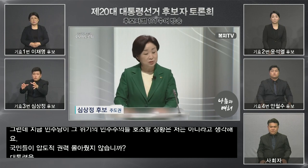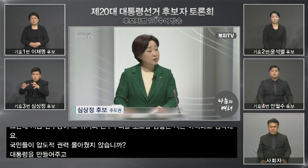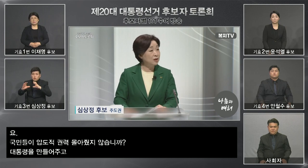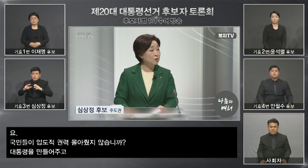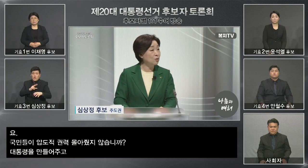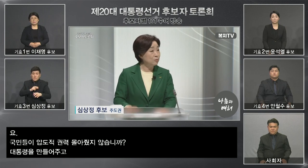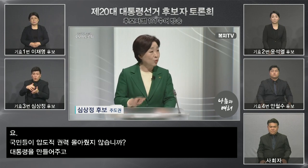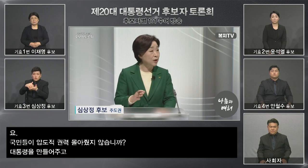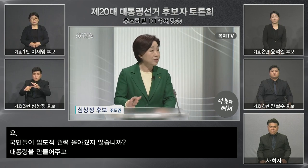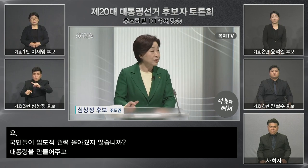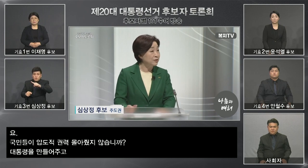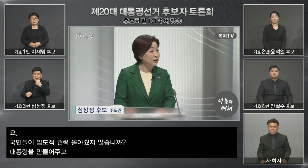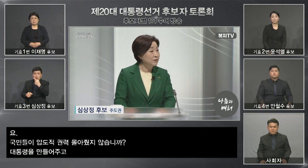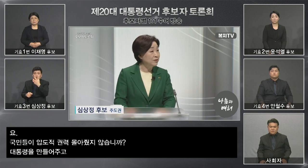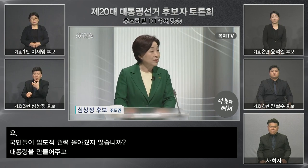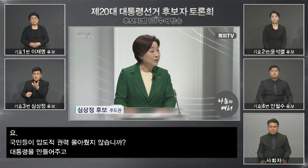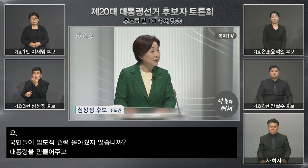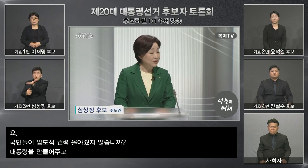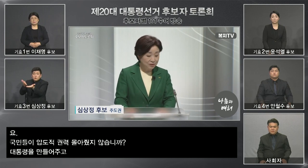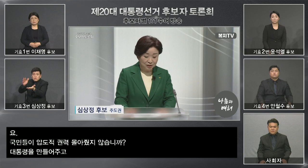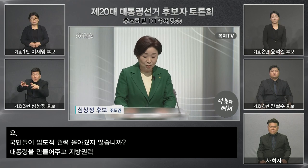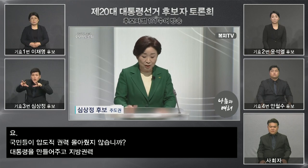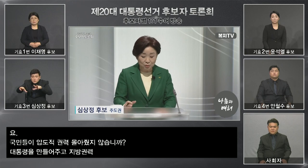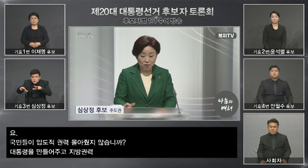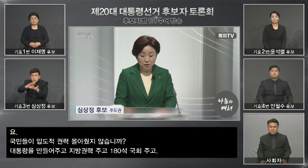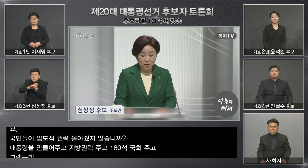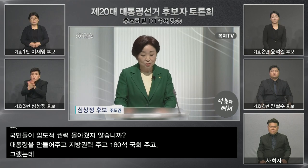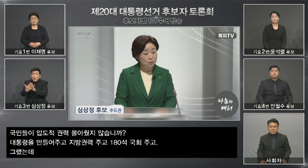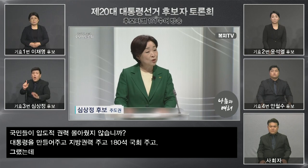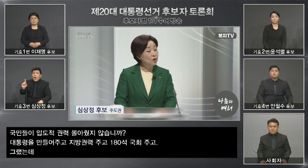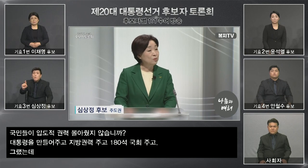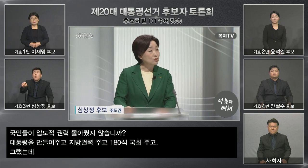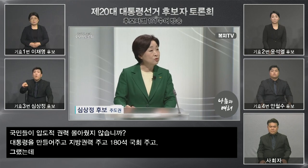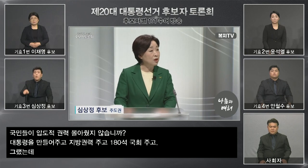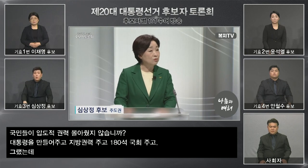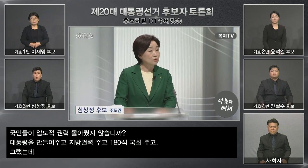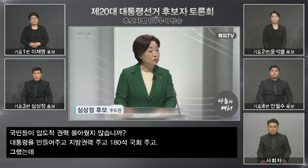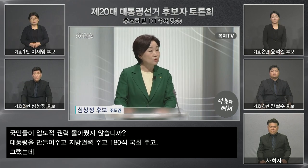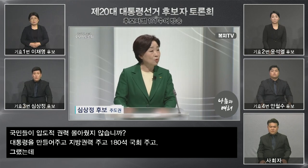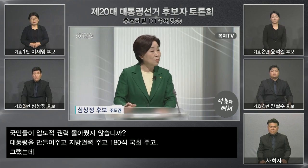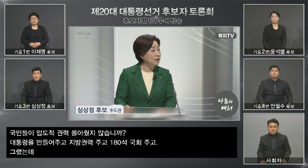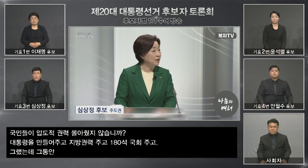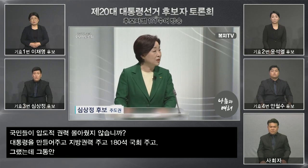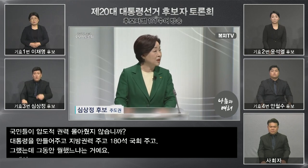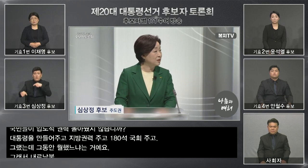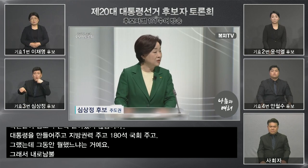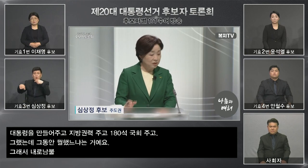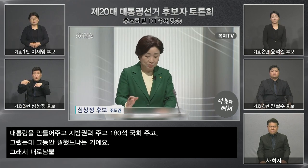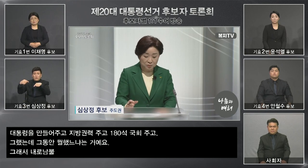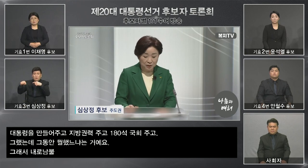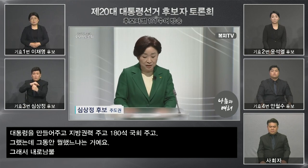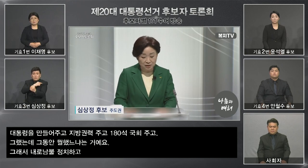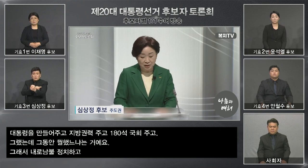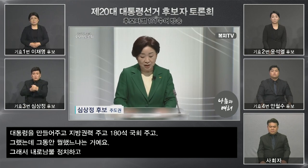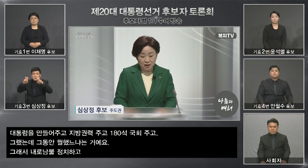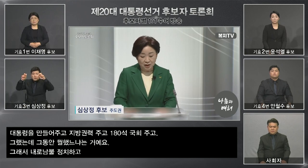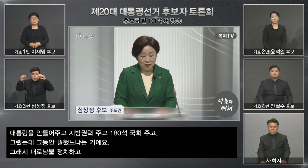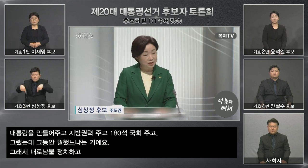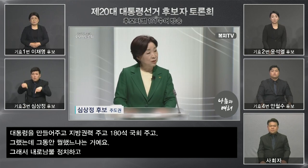그랬는데 그동안 뭐 했냐 이거예요? 그래서 내로단불 정치하고 무능하고 또 오만한 데 대한 지금